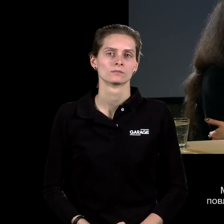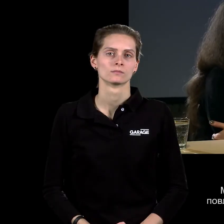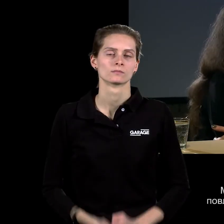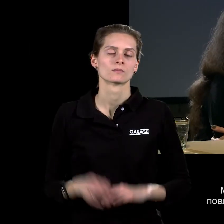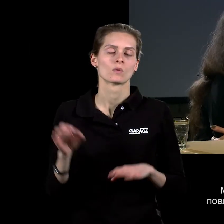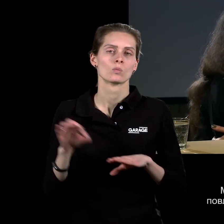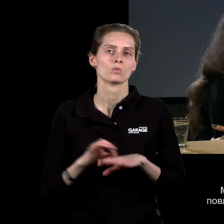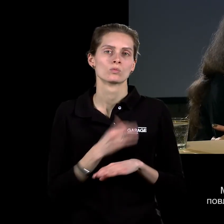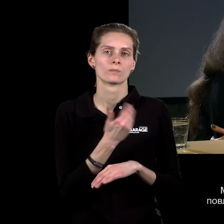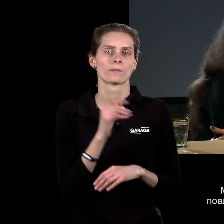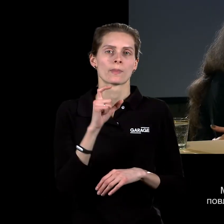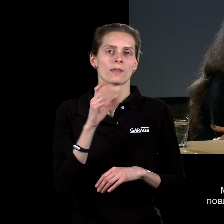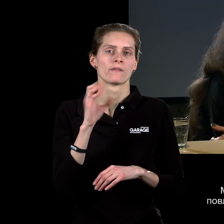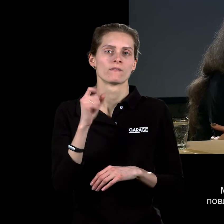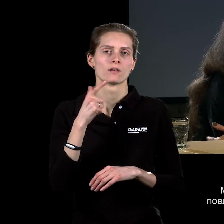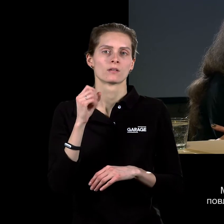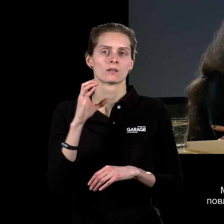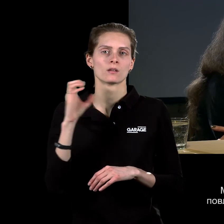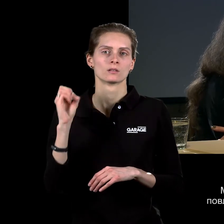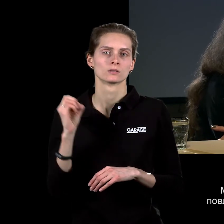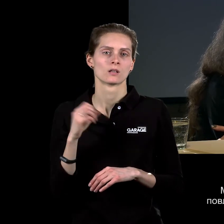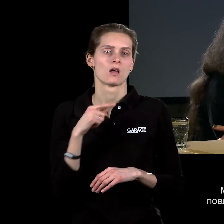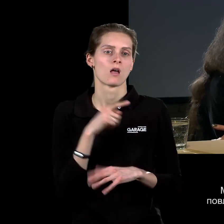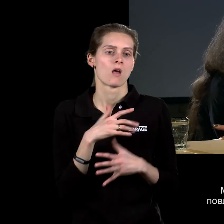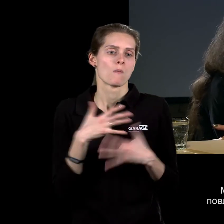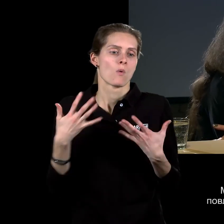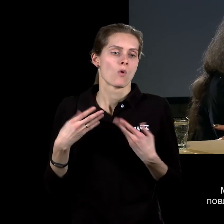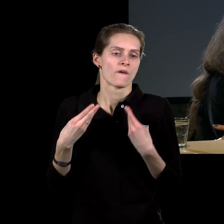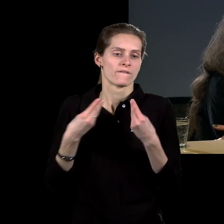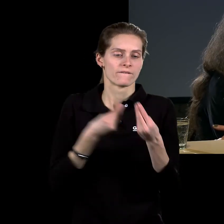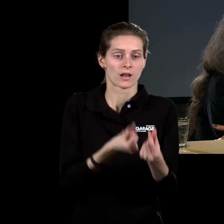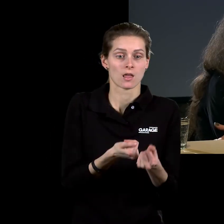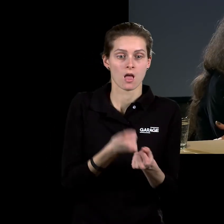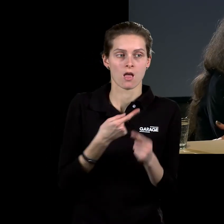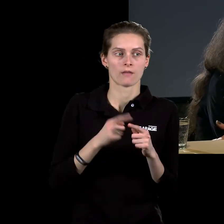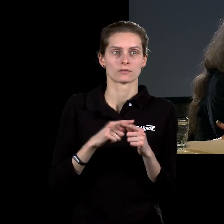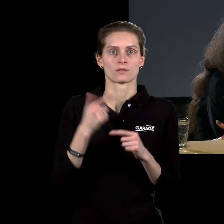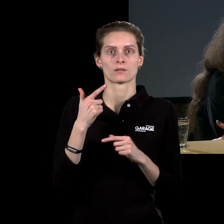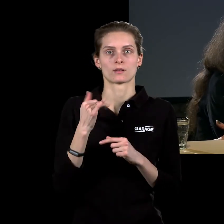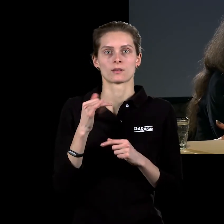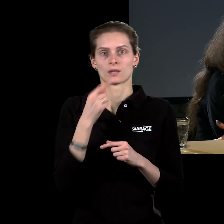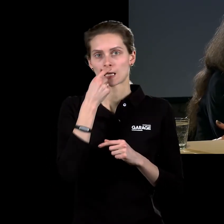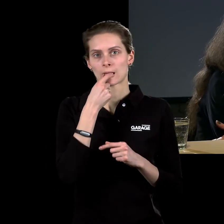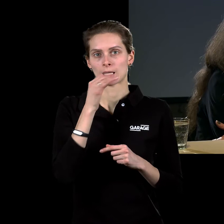Эвы Гессе говорил, что художник, который на нее больше всего повлиял, это Адольф Гитлер, да, и хотя у нее нету